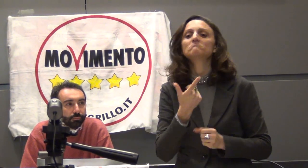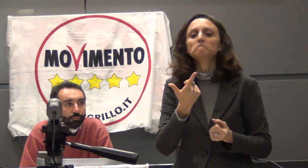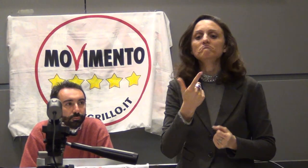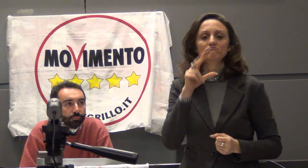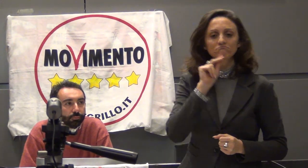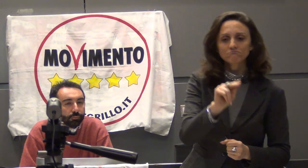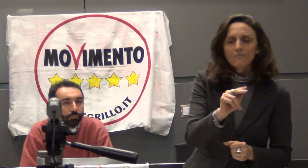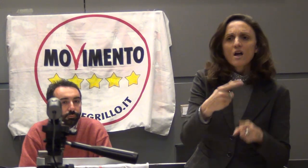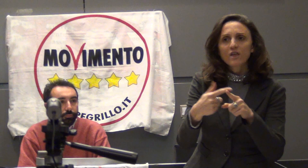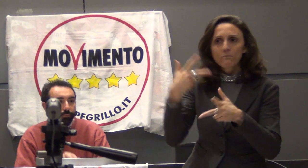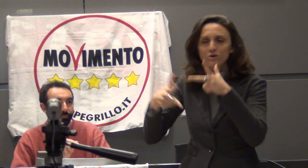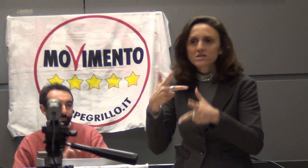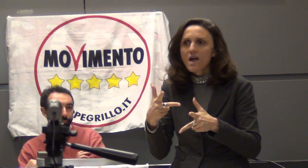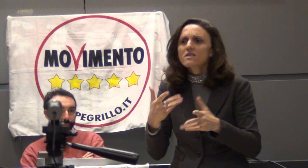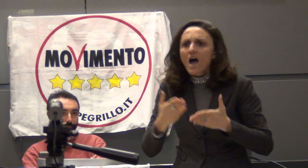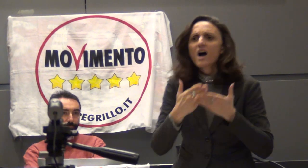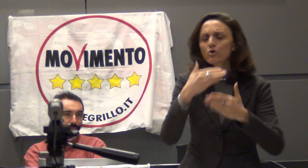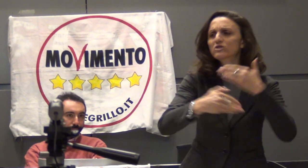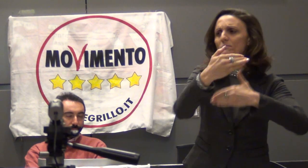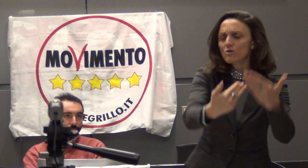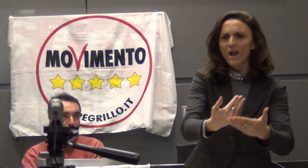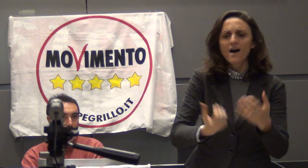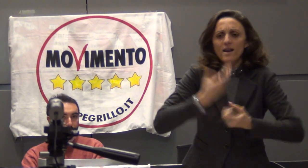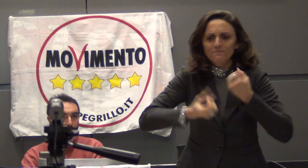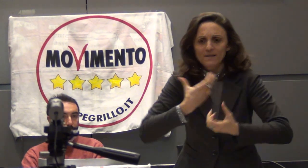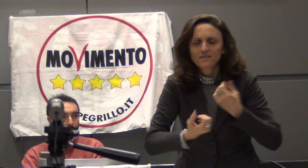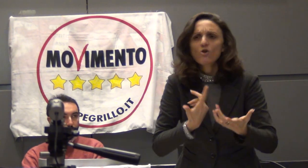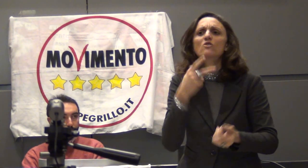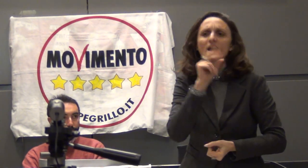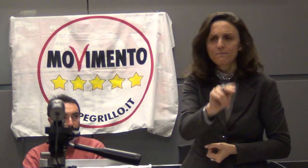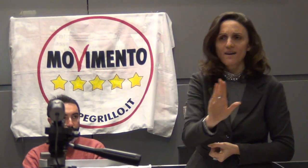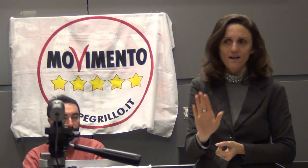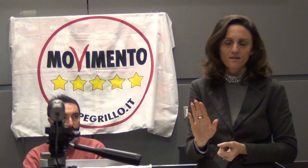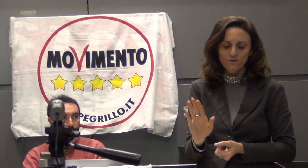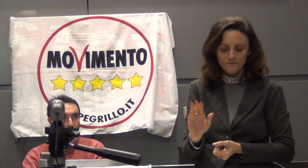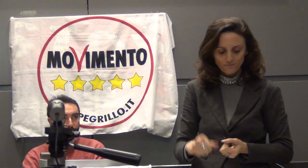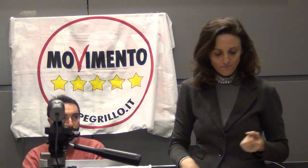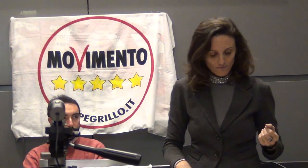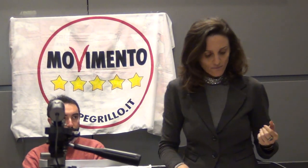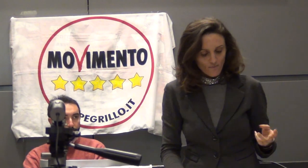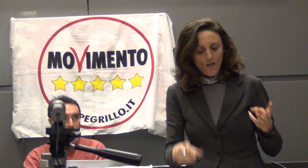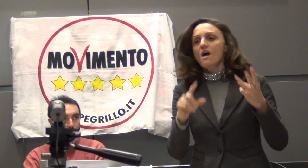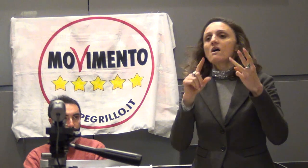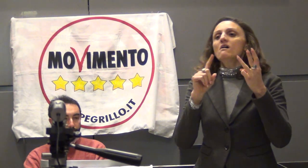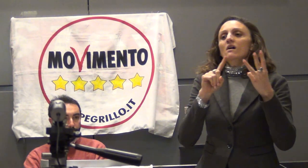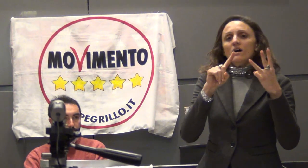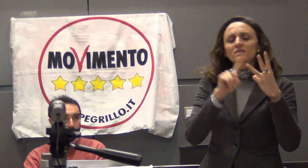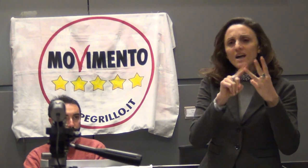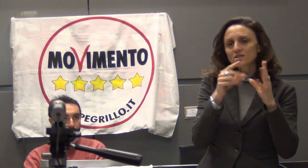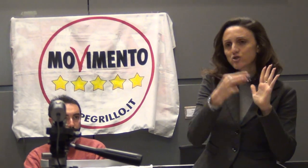bambino sordo riesce a parlare, grazie anche alla lingua dei segni, che è un valido aiuto per